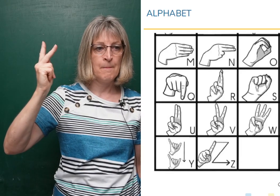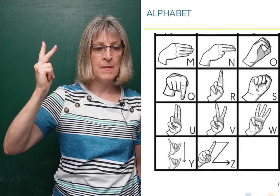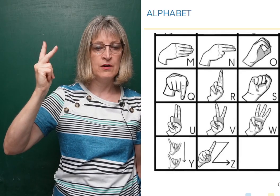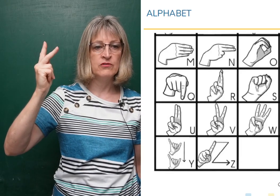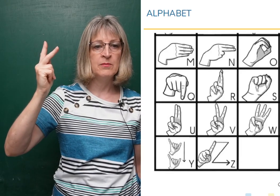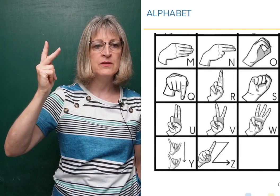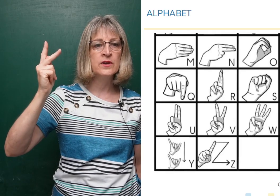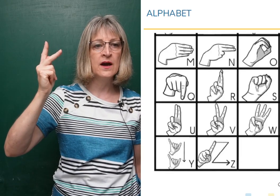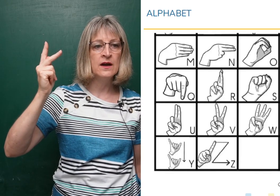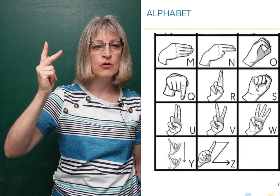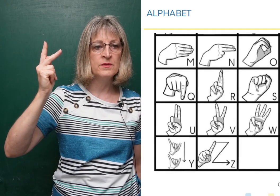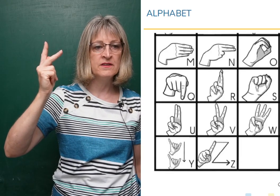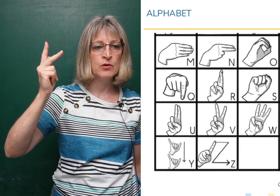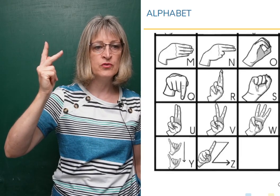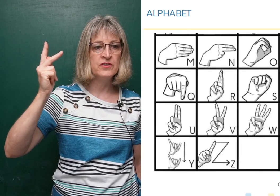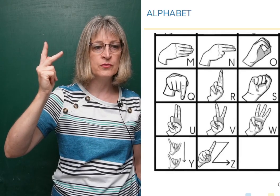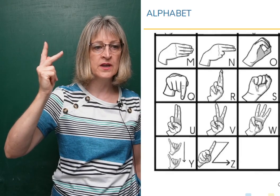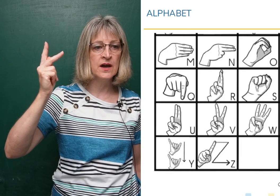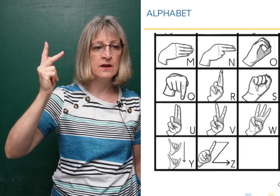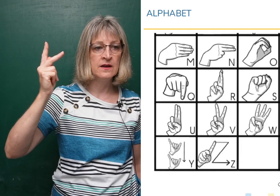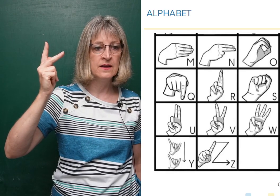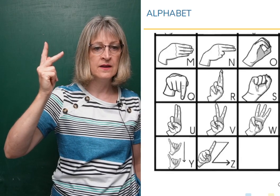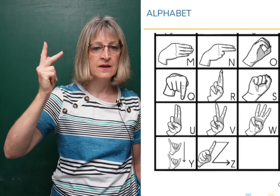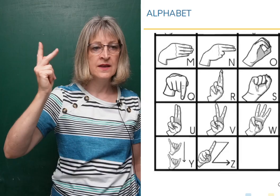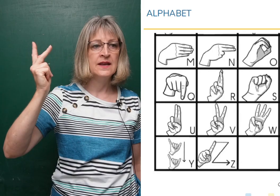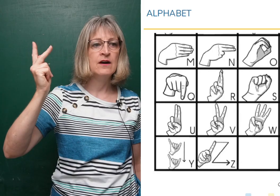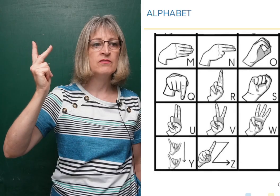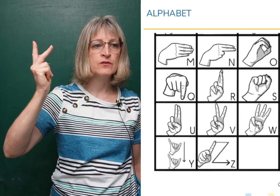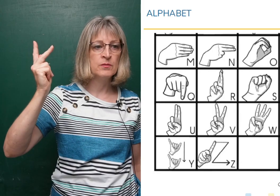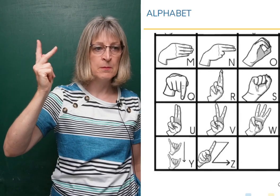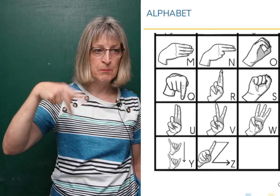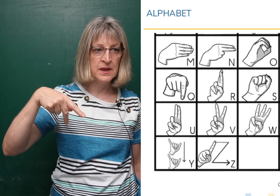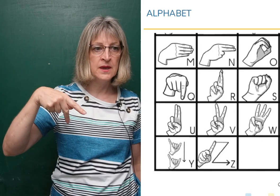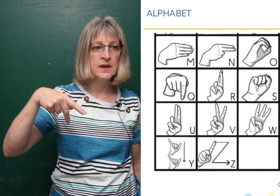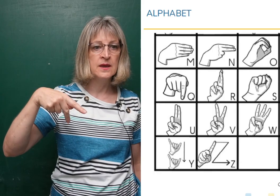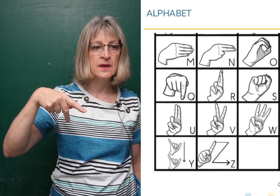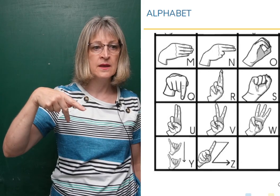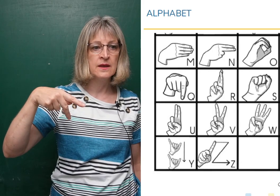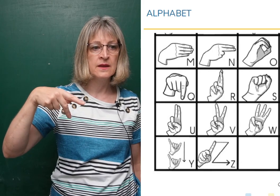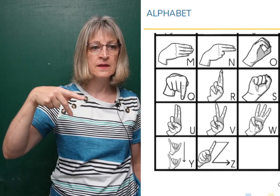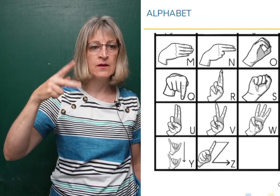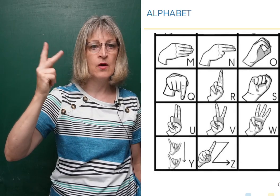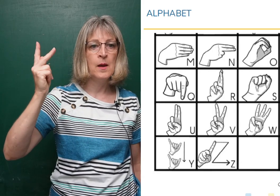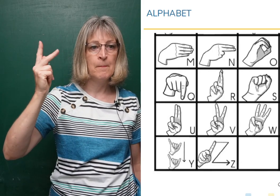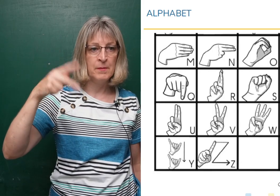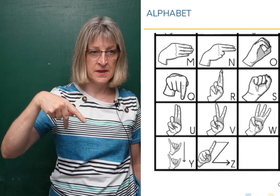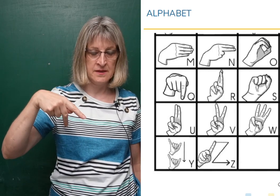Alors, vous vous rappelez du K? Remettez-vous en position de K. Et là, on fait tomber. P. D'accord? P. Très